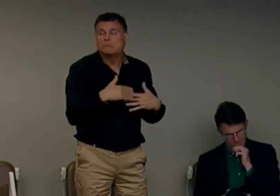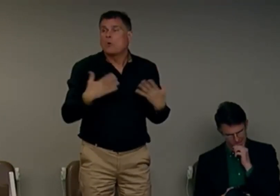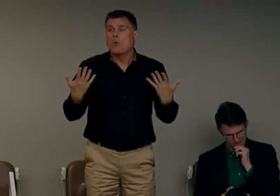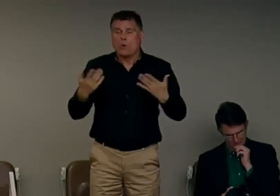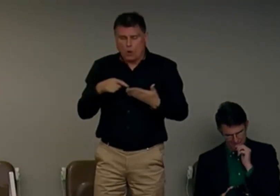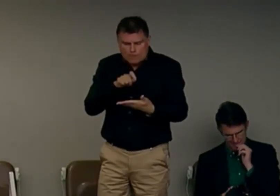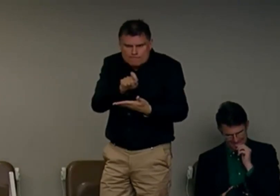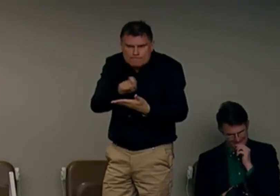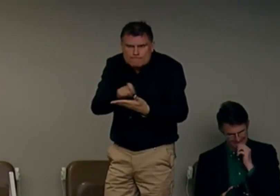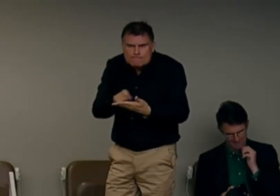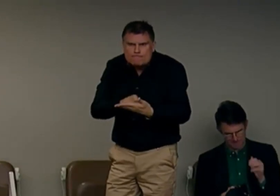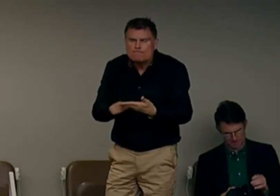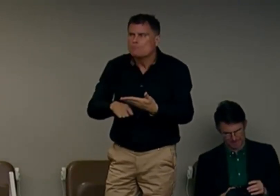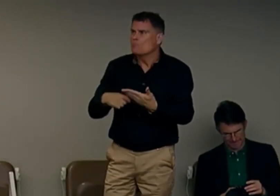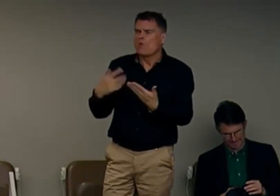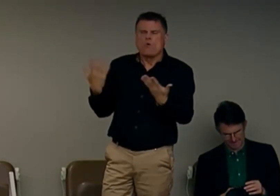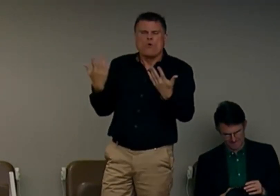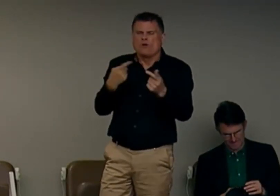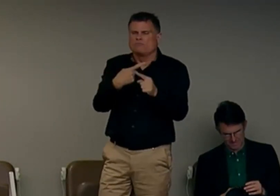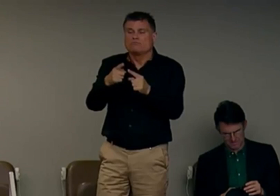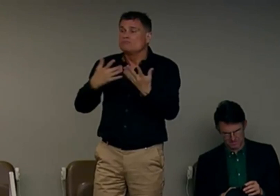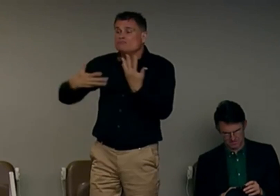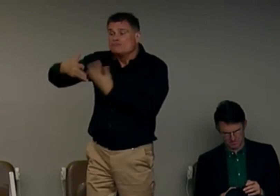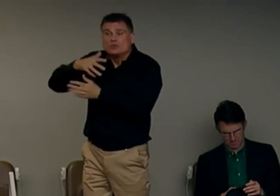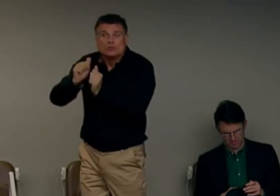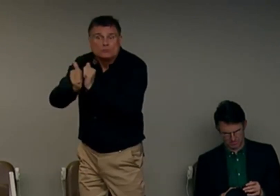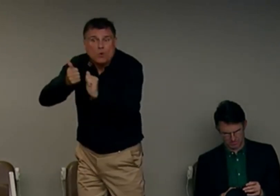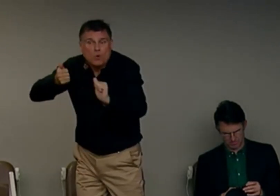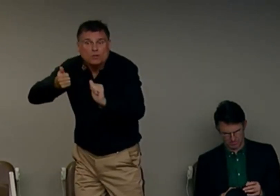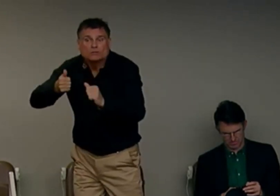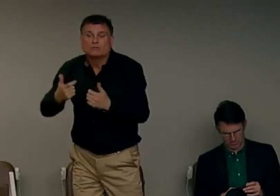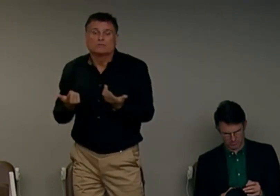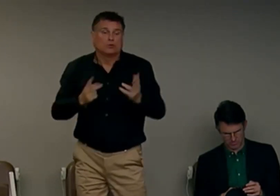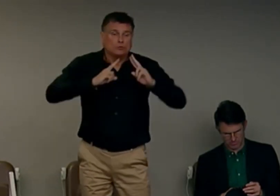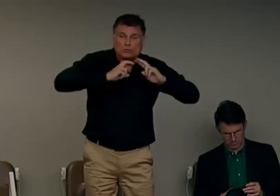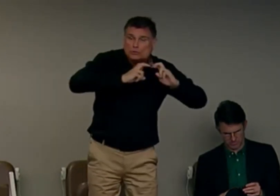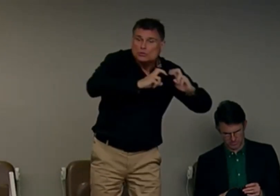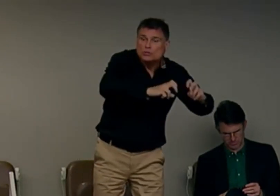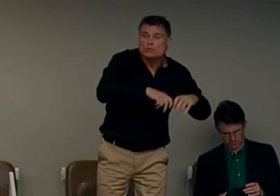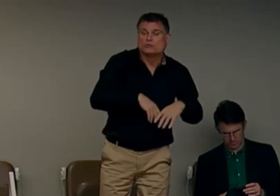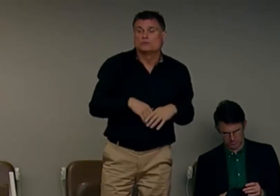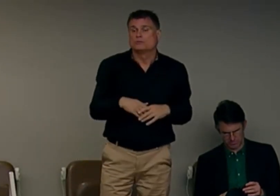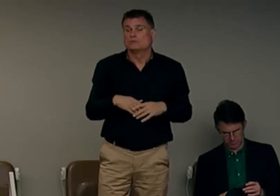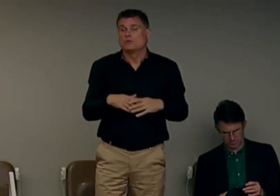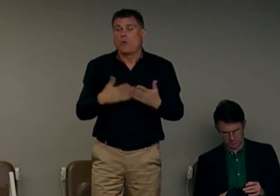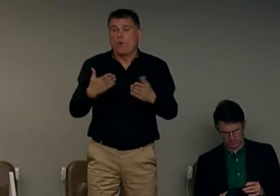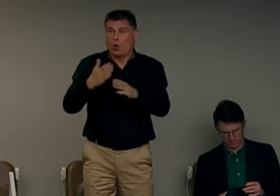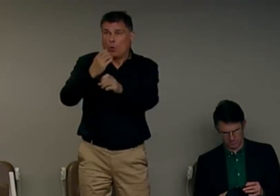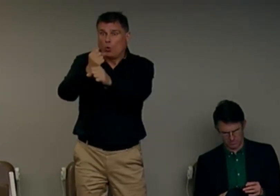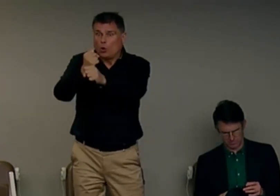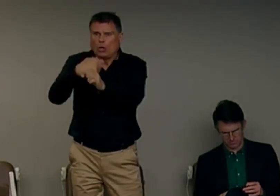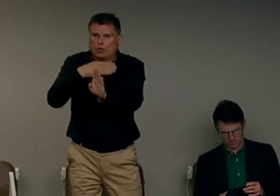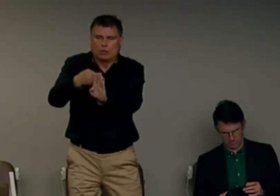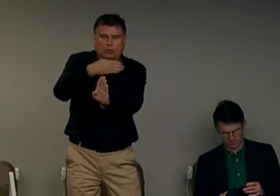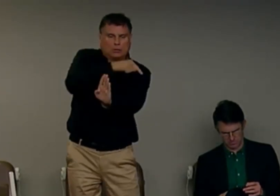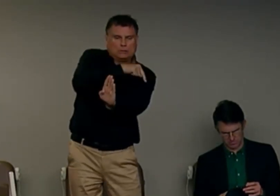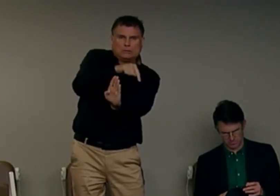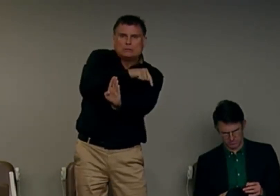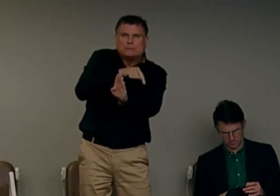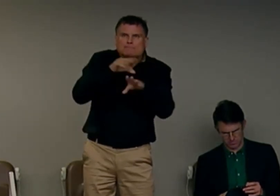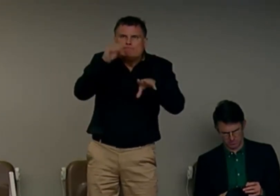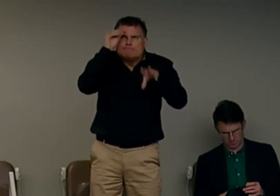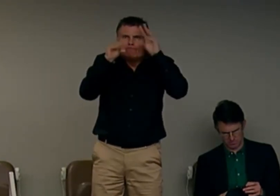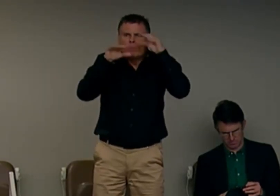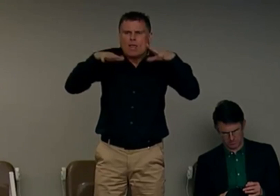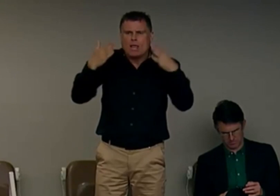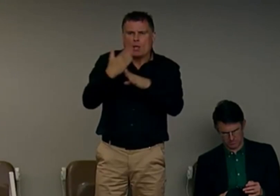de recherche, dans ses débuts dans la vie professionnelle, etc., etc. Sur la base de ce cahier des charges, le